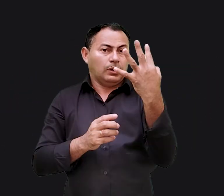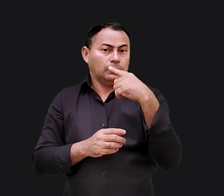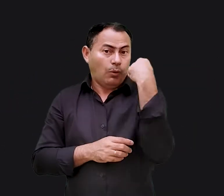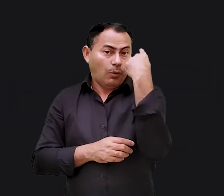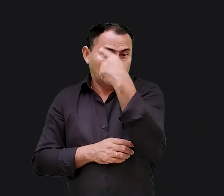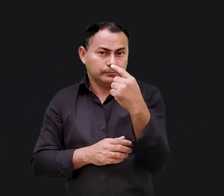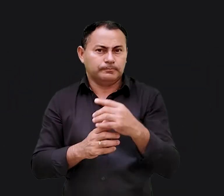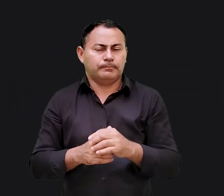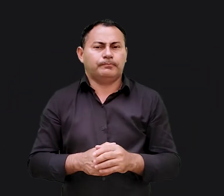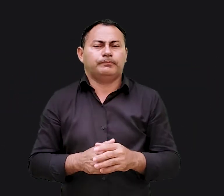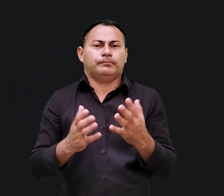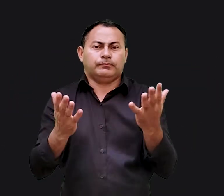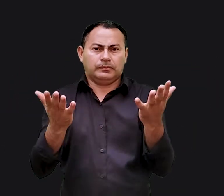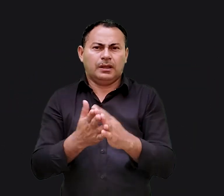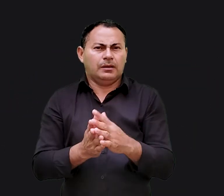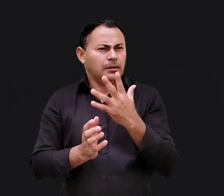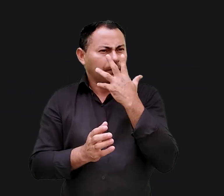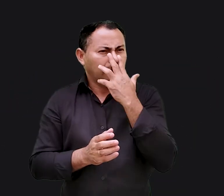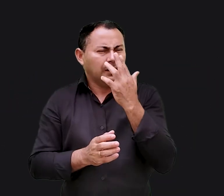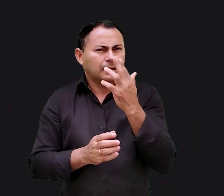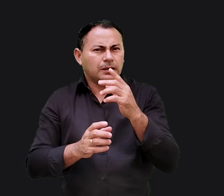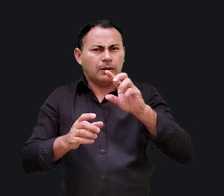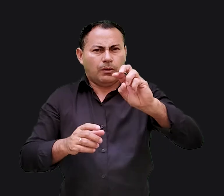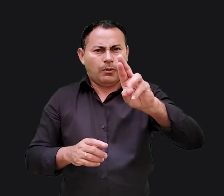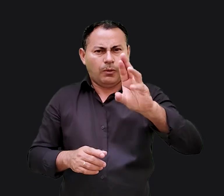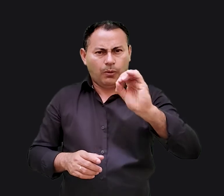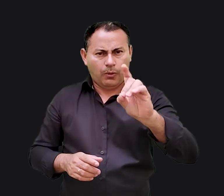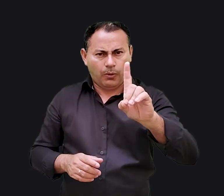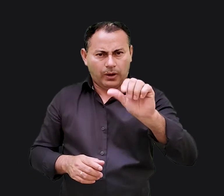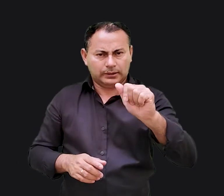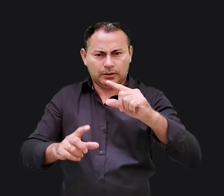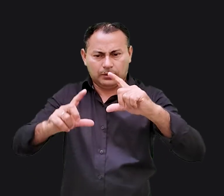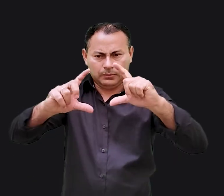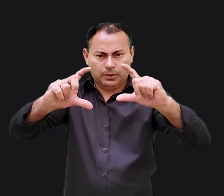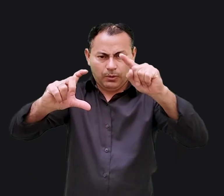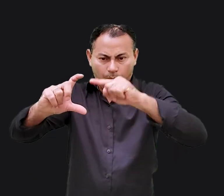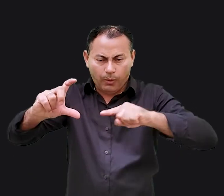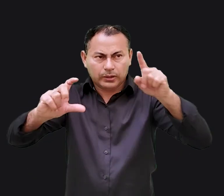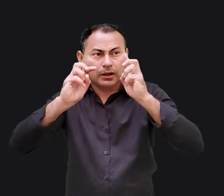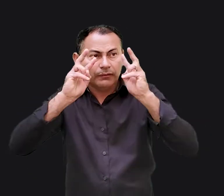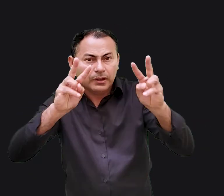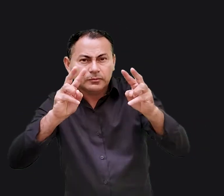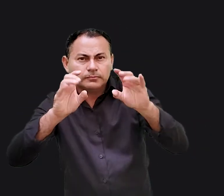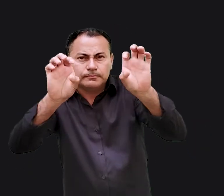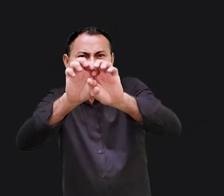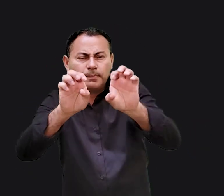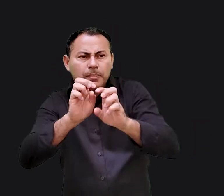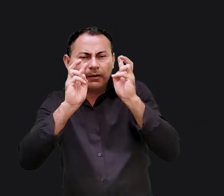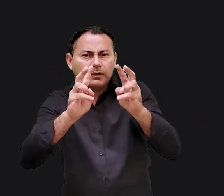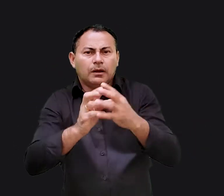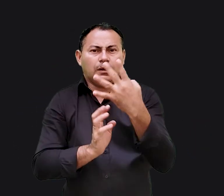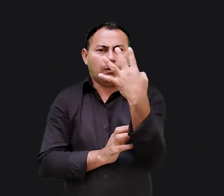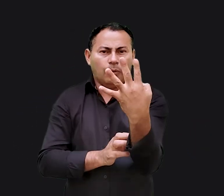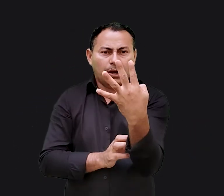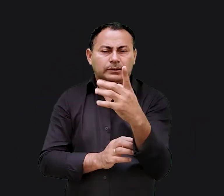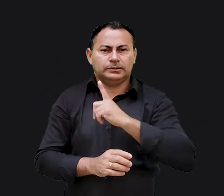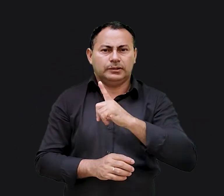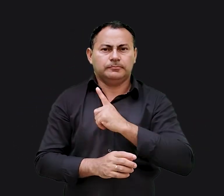4 rostos. Esta era a aparência das rodas e a sua estrutura. Reluziam como berilo, as 4